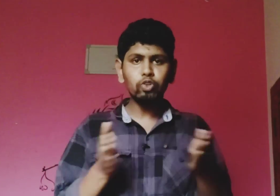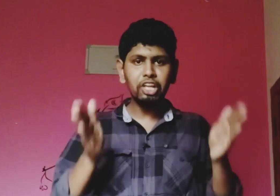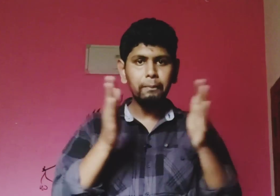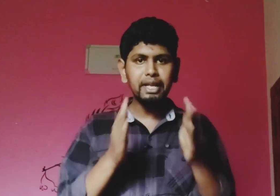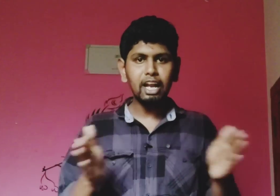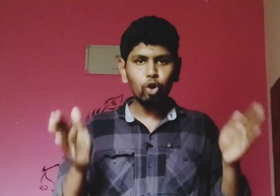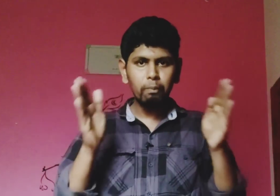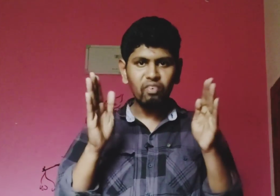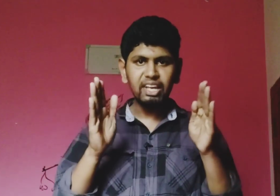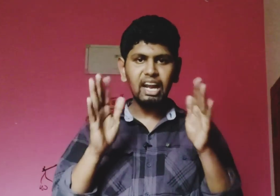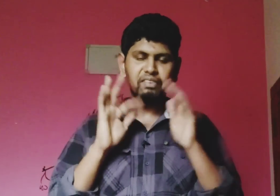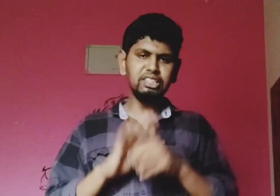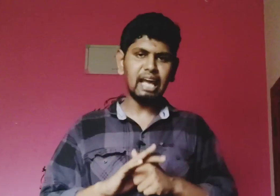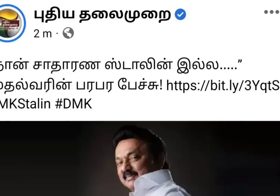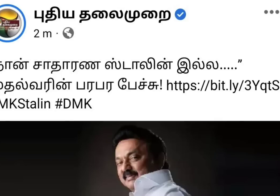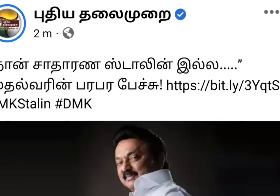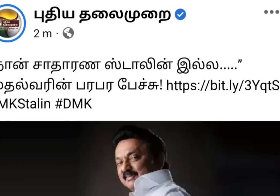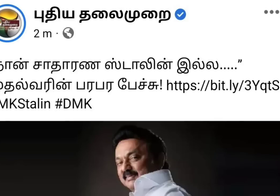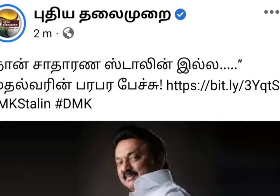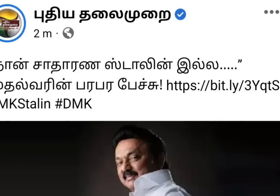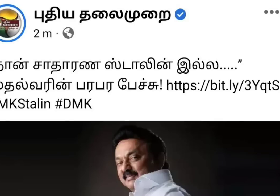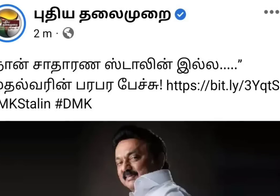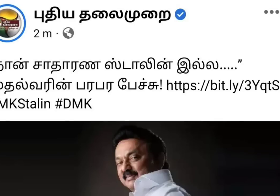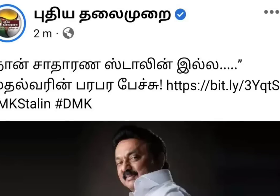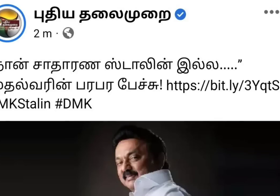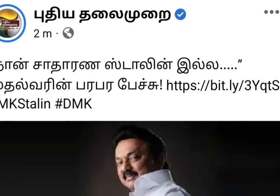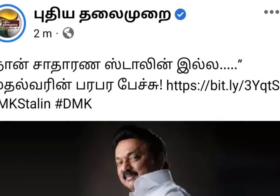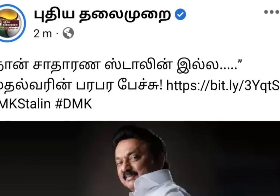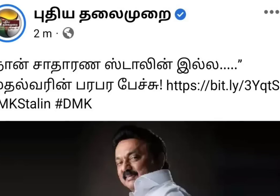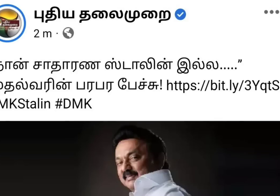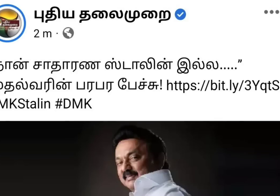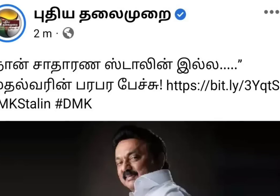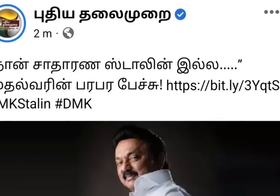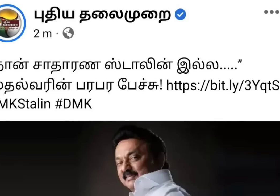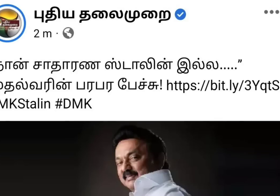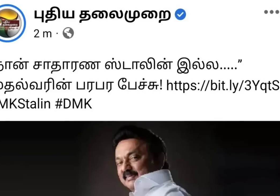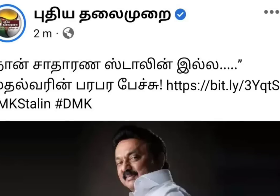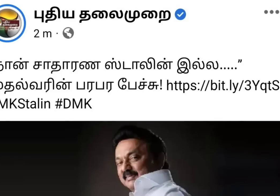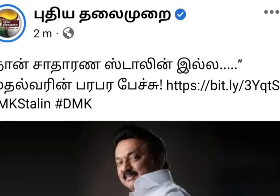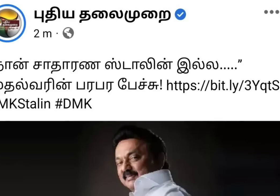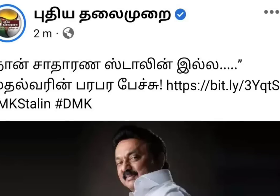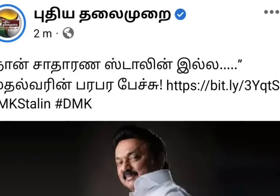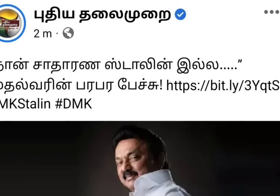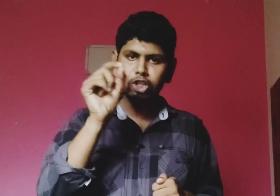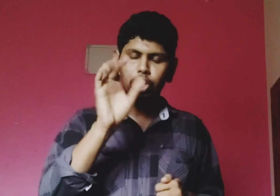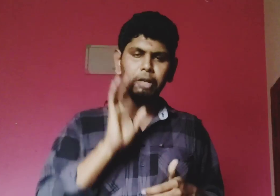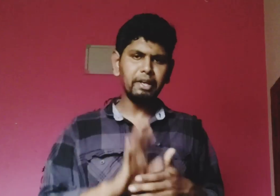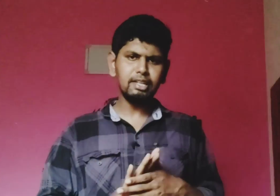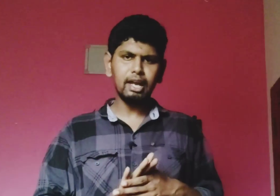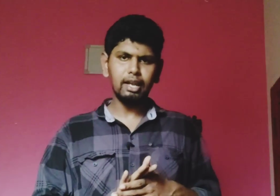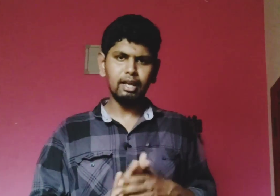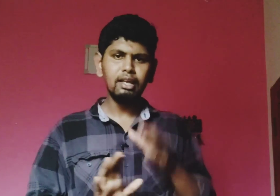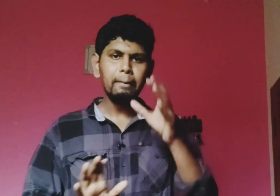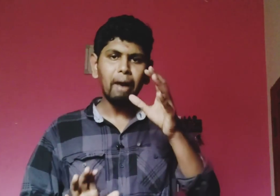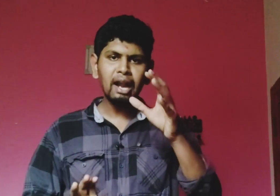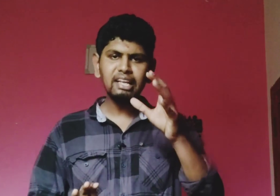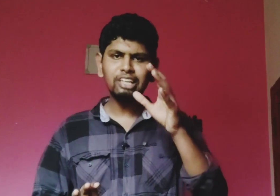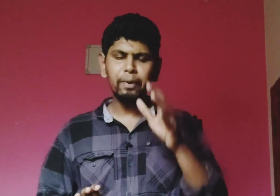சோசியல் மீடியால ரொம்ப வைரலா வந்து ஷேர் ஆகுது. நான் சாதாரண ஸ்டாலின் இல்ல, முத்துவேல் கருணாநிதி ஸ்டாலின் அப்படின்னு சொல்லிட்டு பேசியிருக்காரு. மாண்டாஸ் அப்படிங்கிற